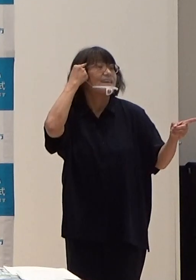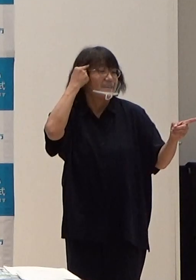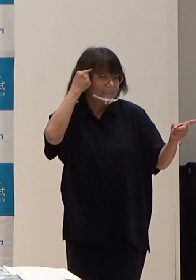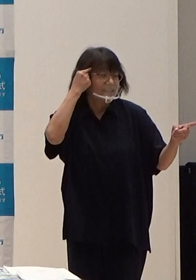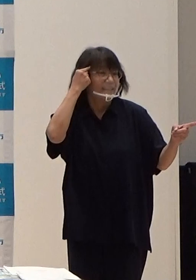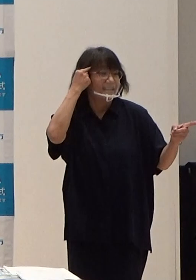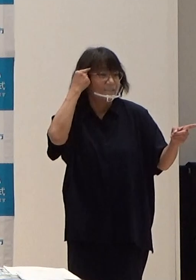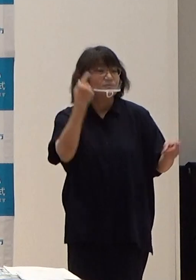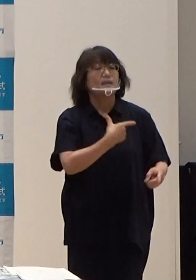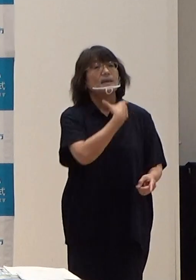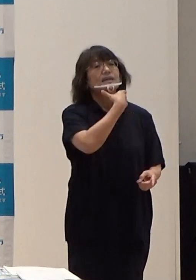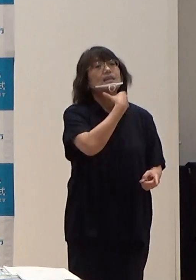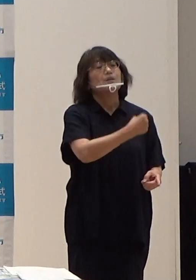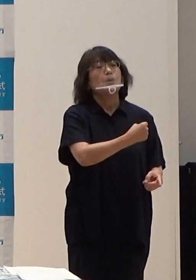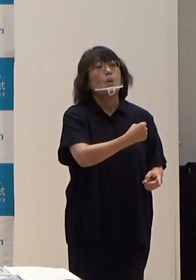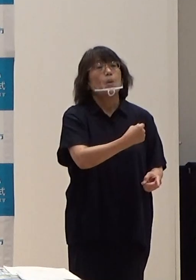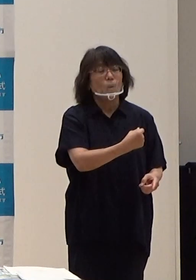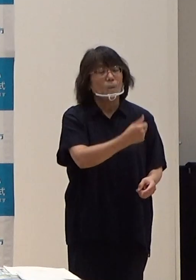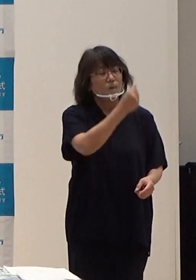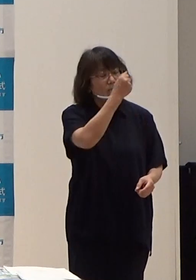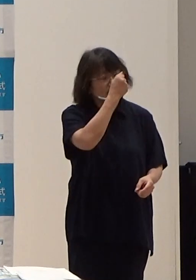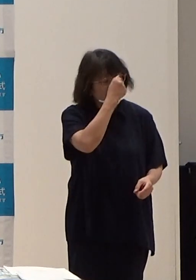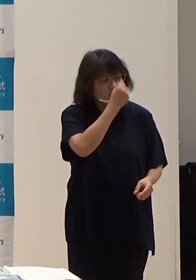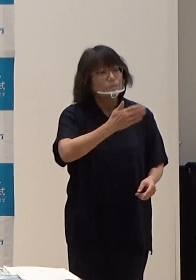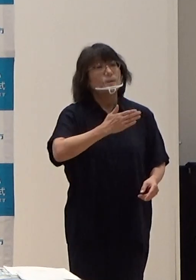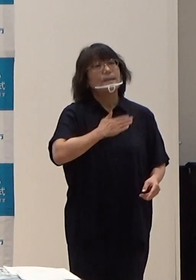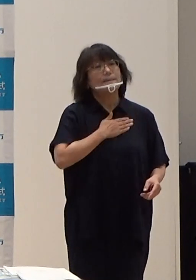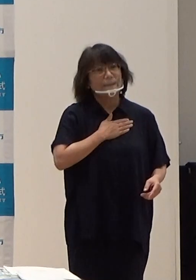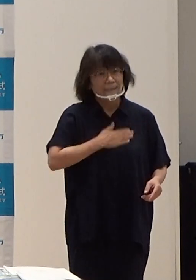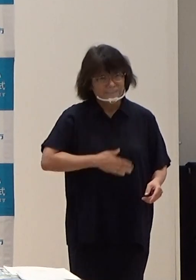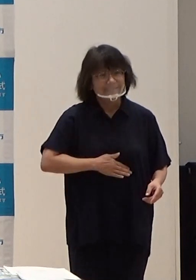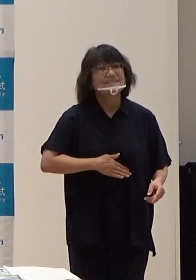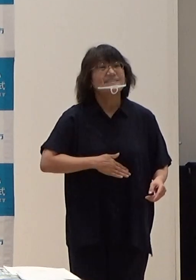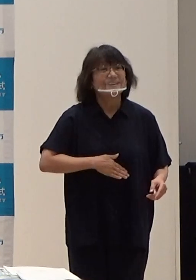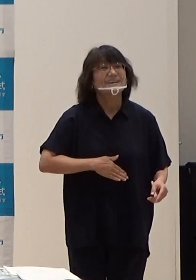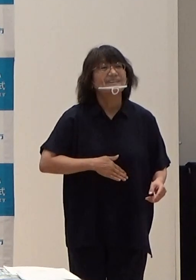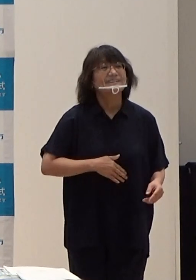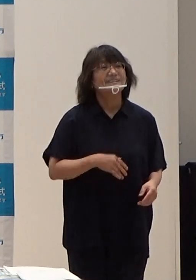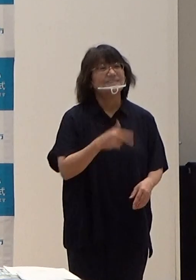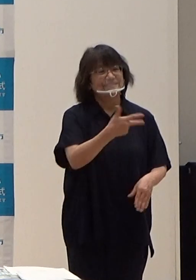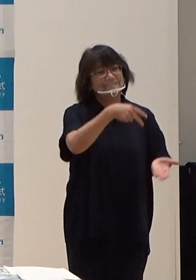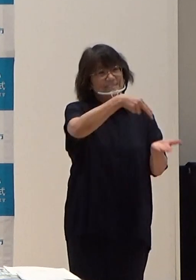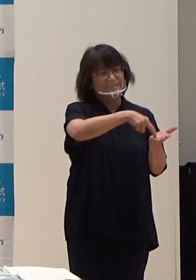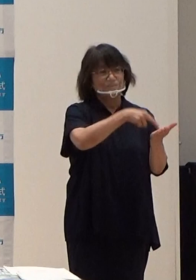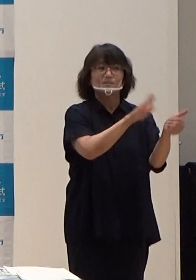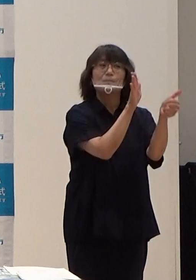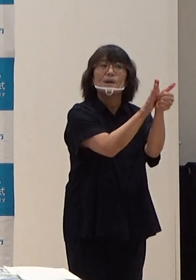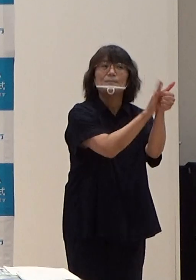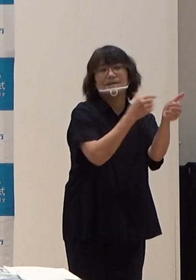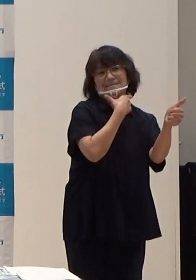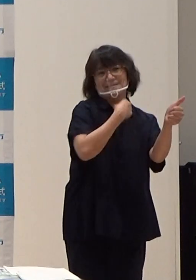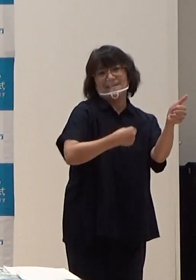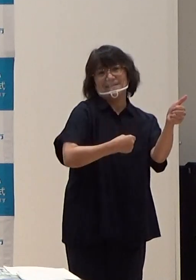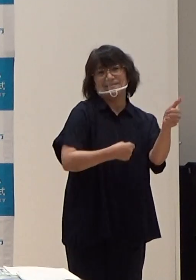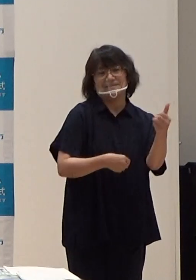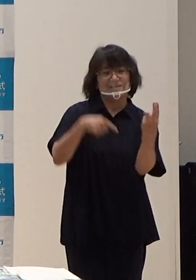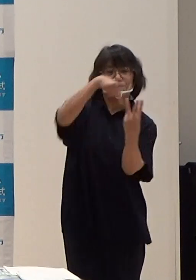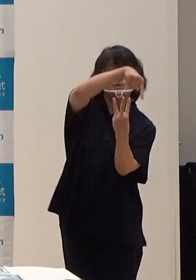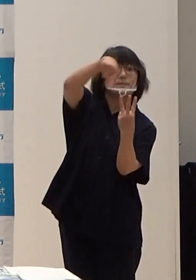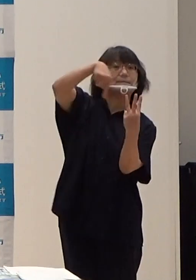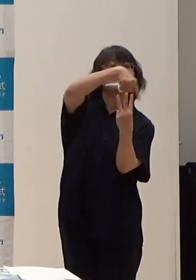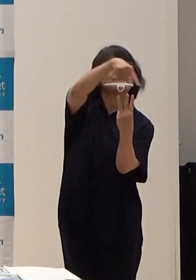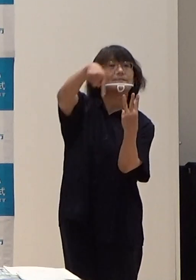かを十分にお汲み取りして市としての役割を果たしてまいります。私